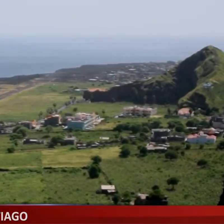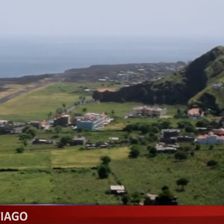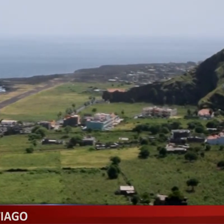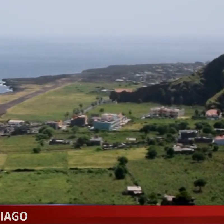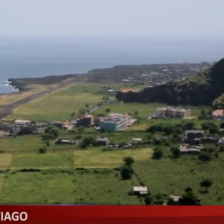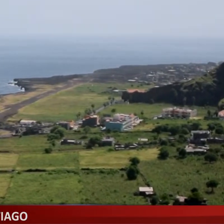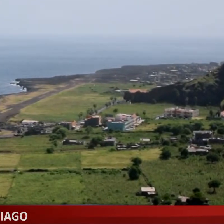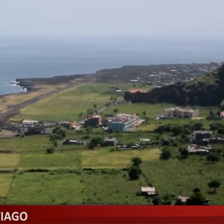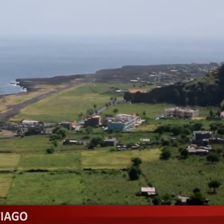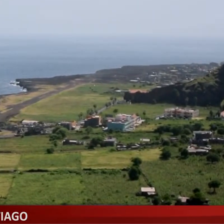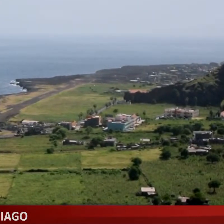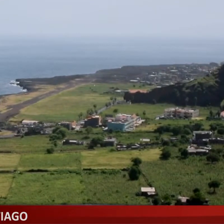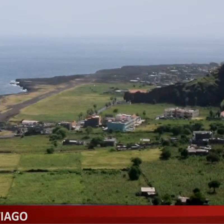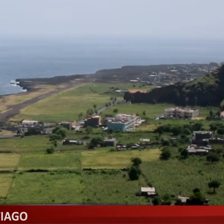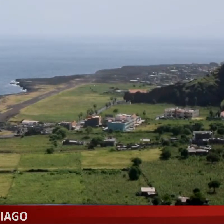utilizadas